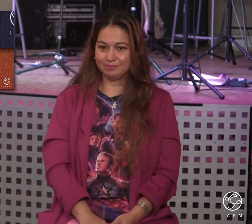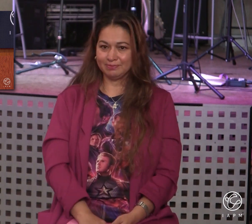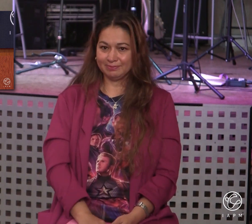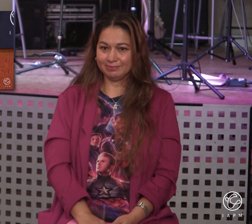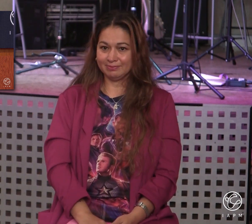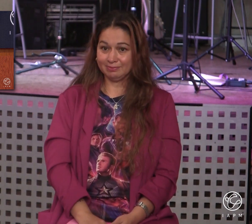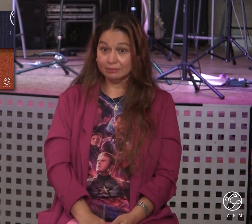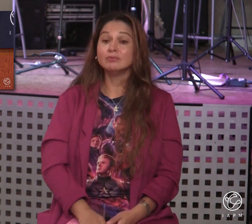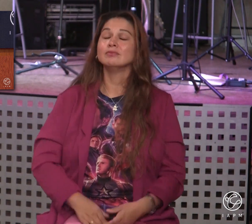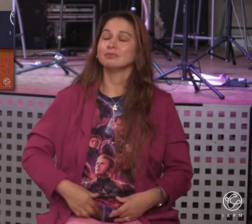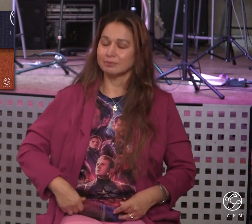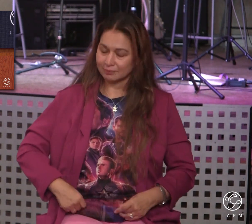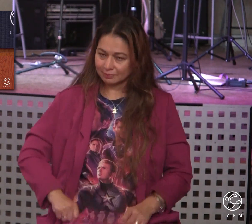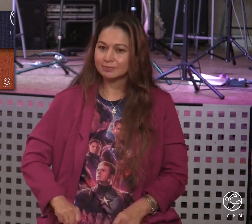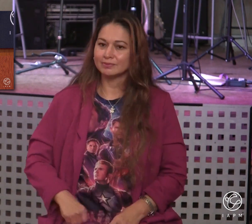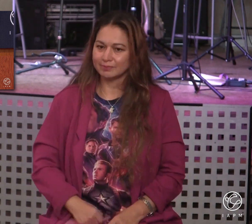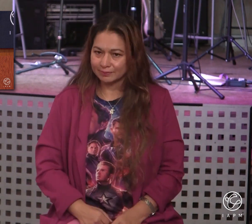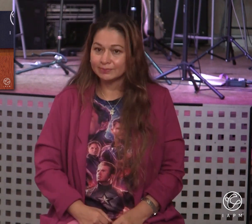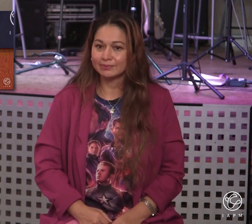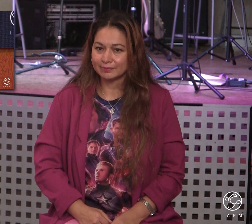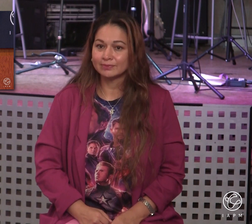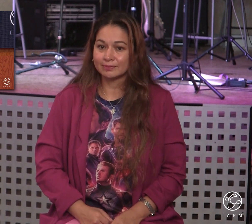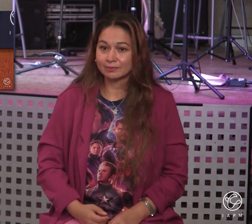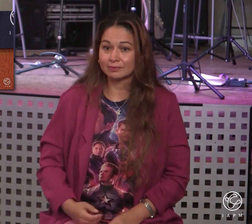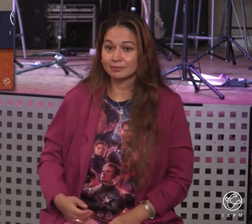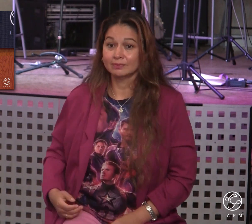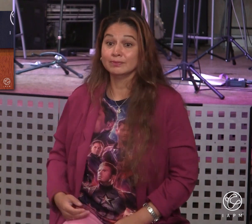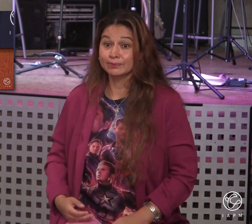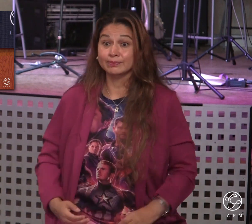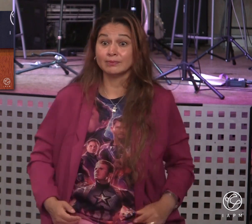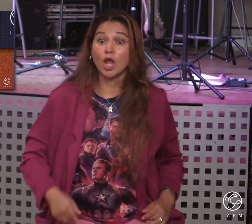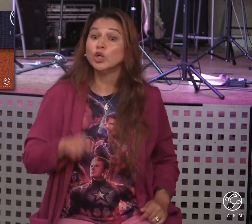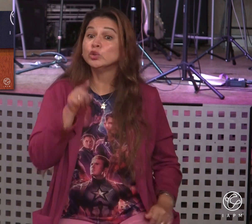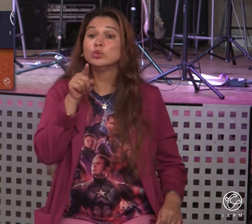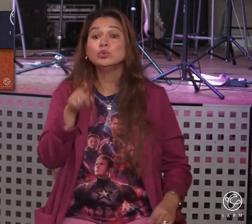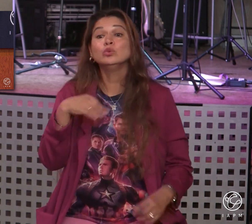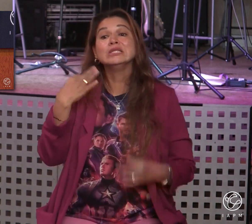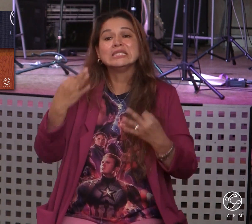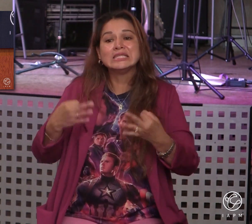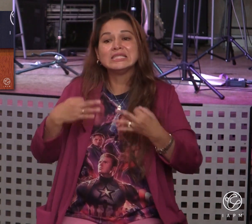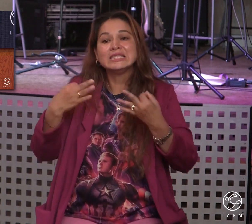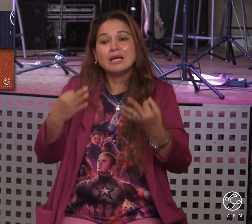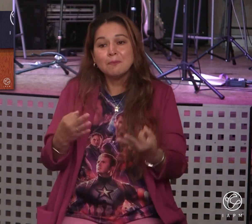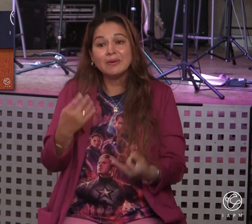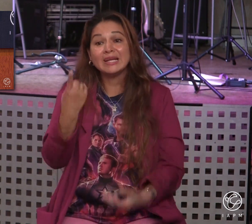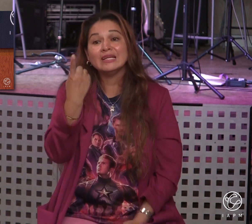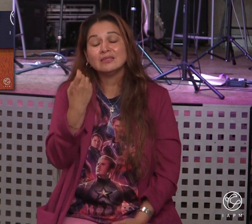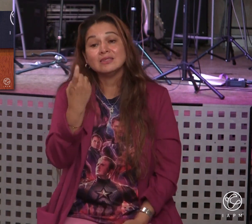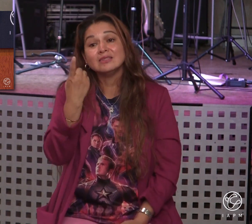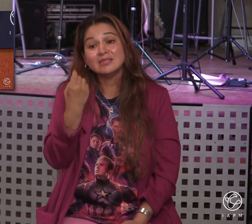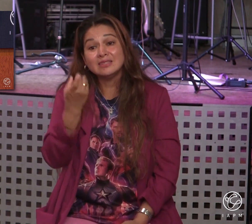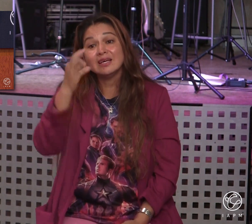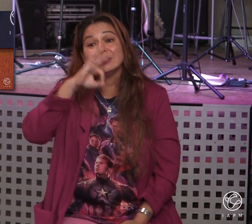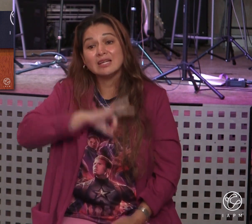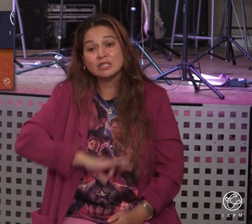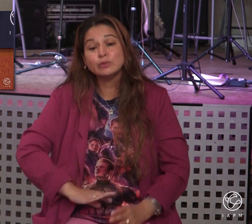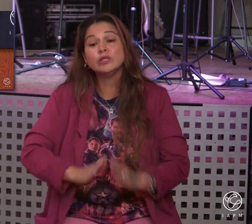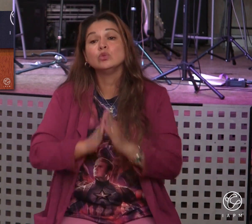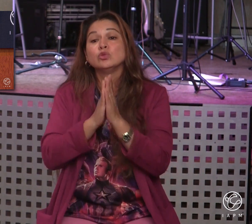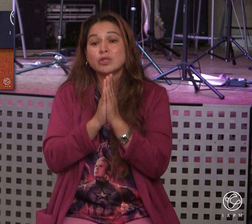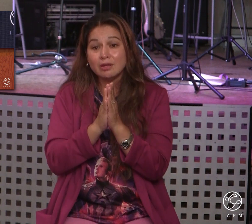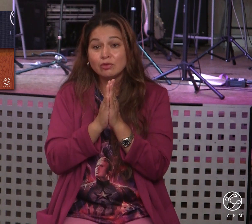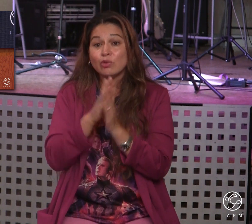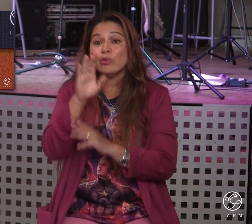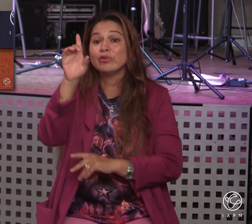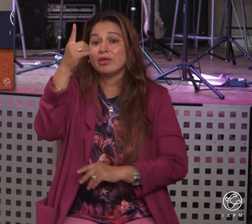poder funcionar. Y es que no he aprendido este principio. Aunque Él me diga dónde quiere que vaya, cómo quiere que